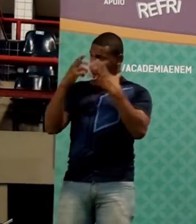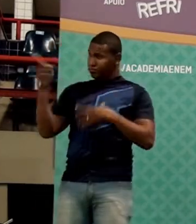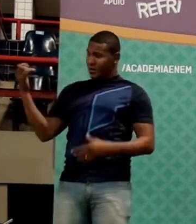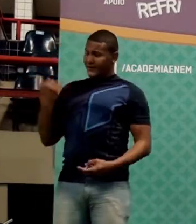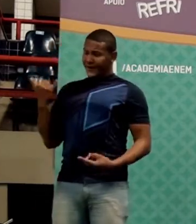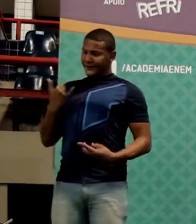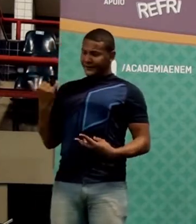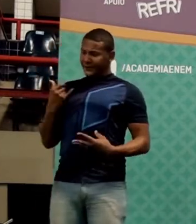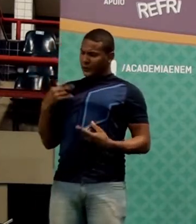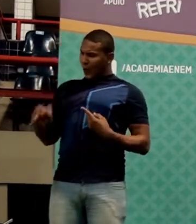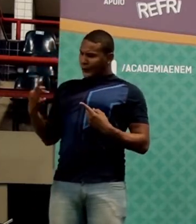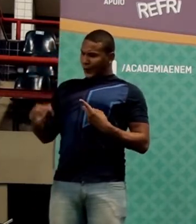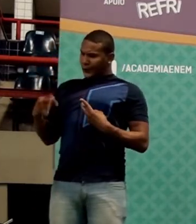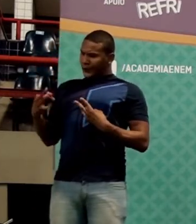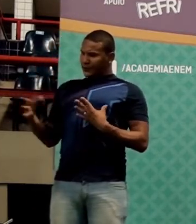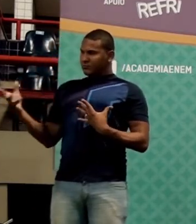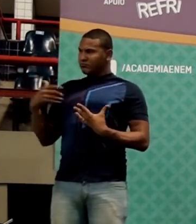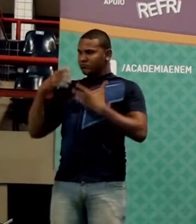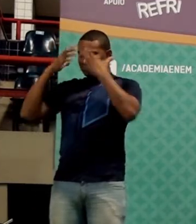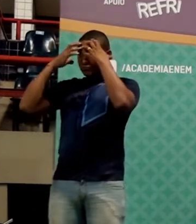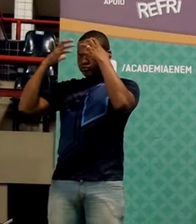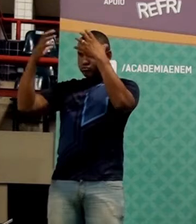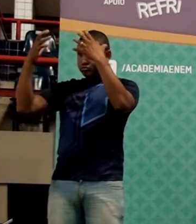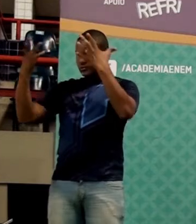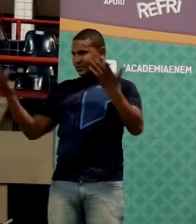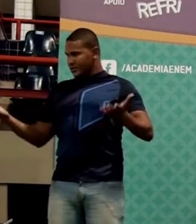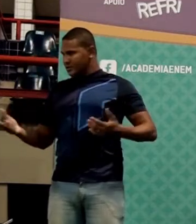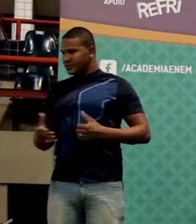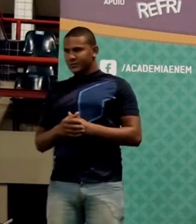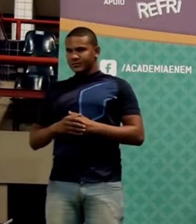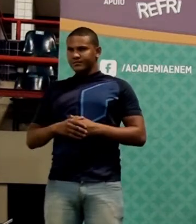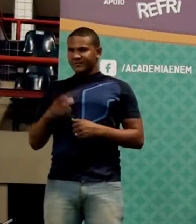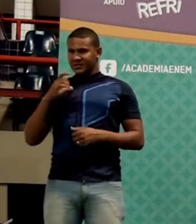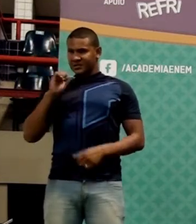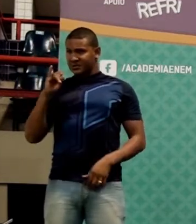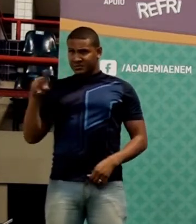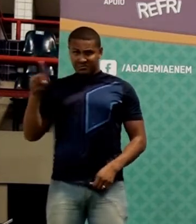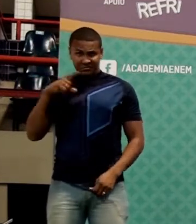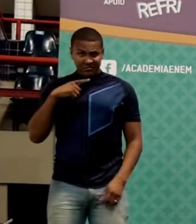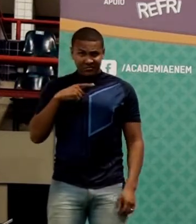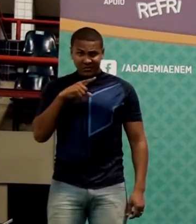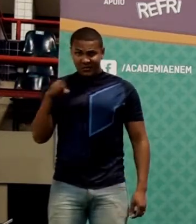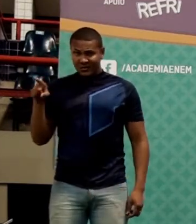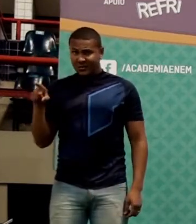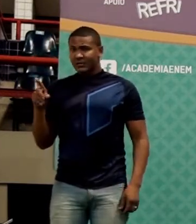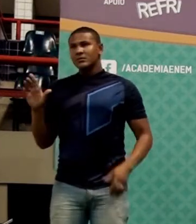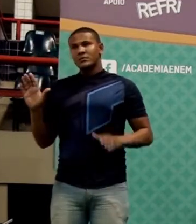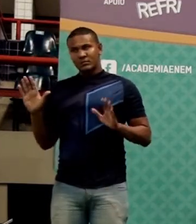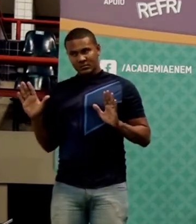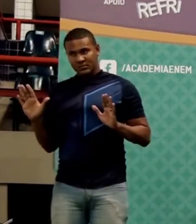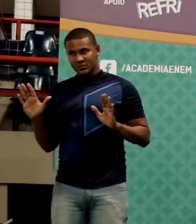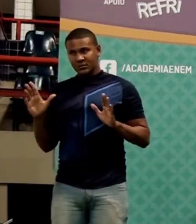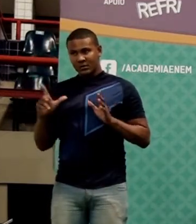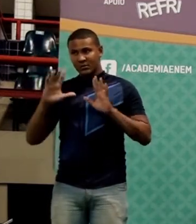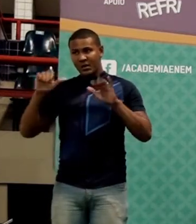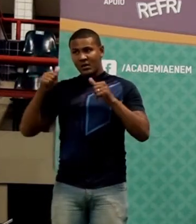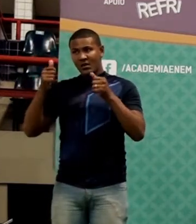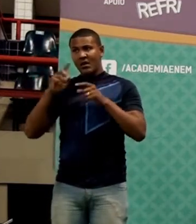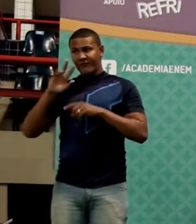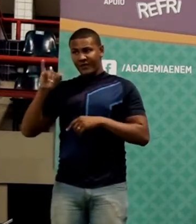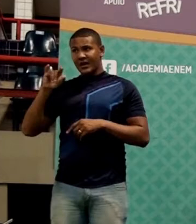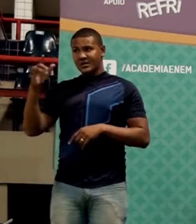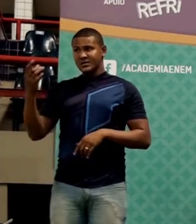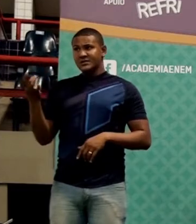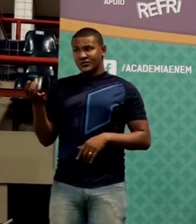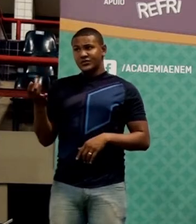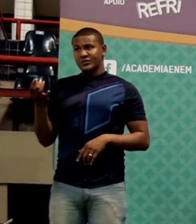energia negativa tão grande. Se tem alguém aqui que é desse jeito, se corrija, viu? Porque você vai terminar só. Chega um ponto que